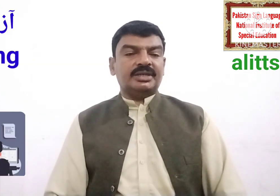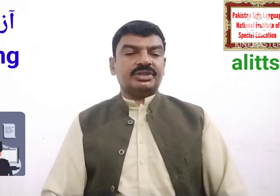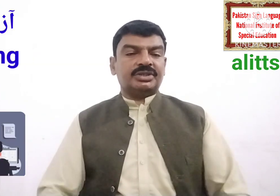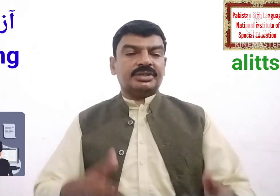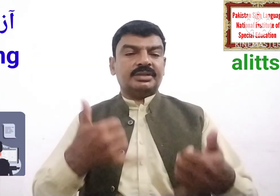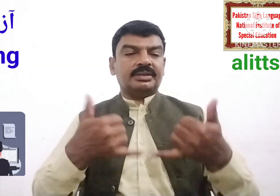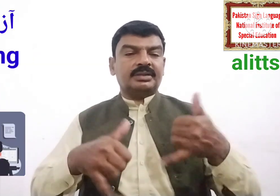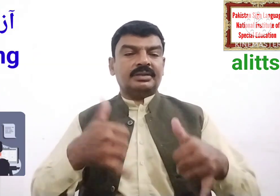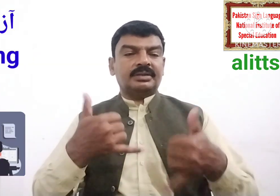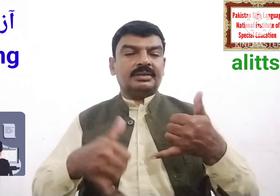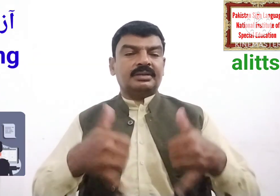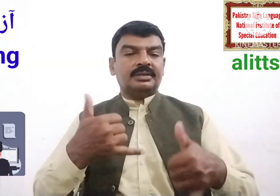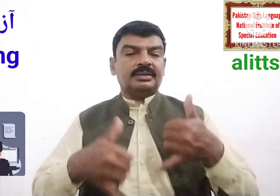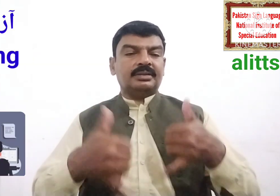आजमाइश,